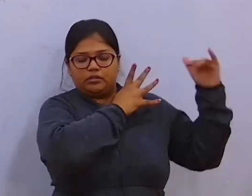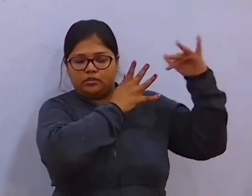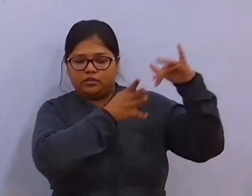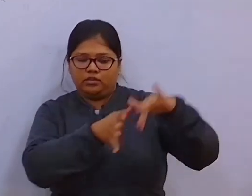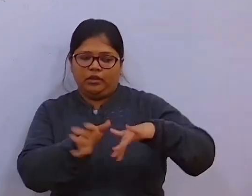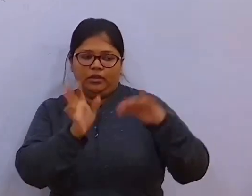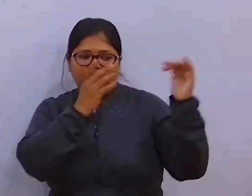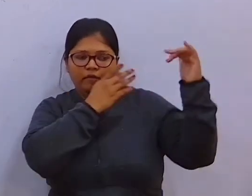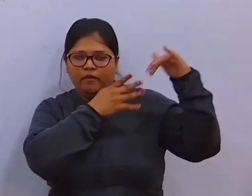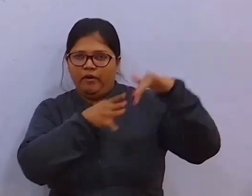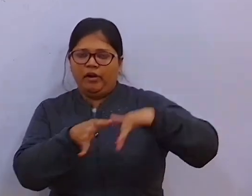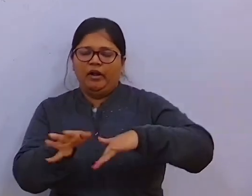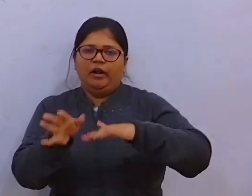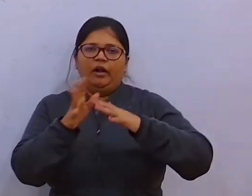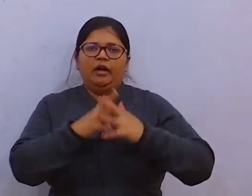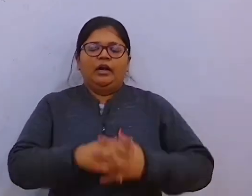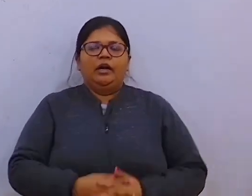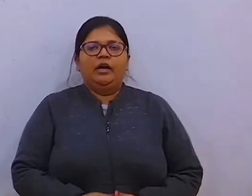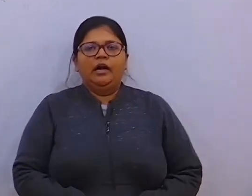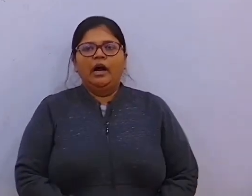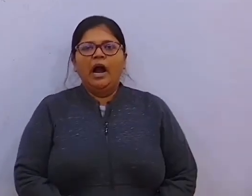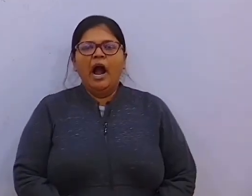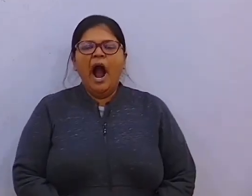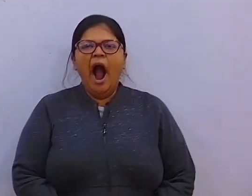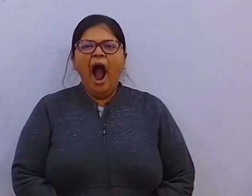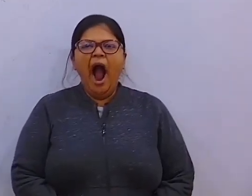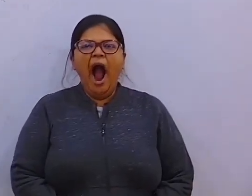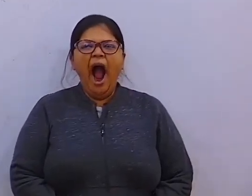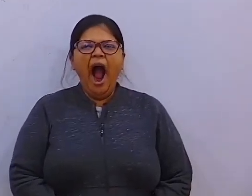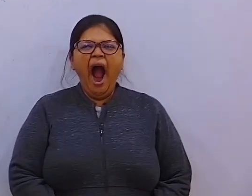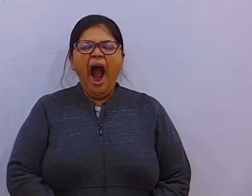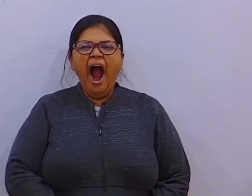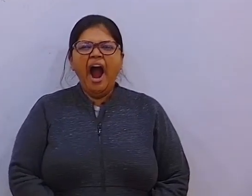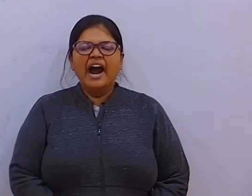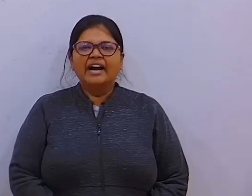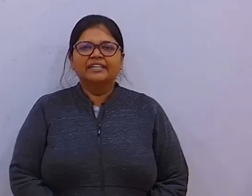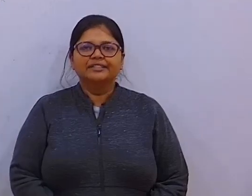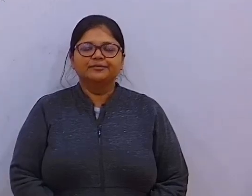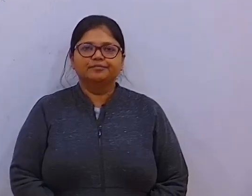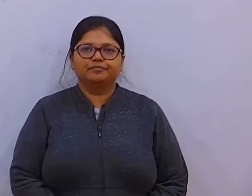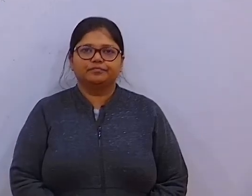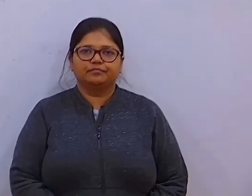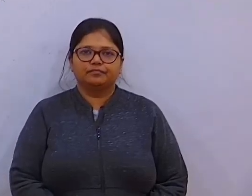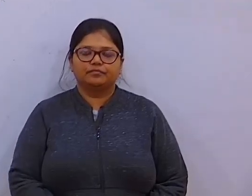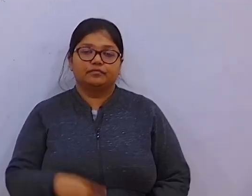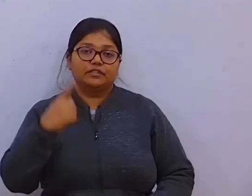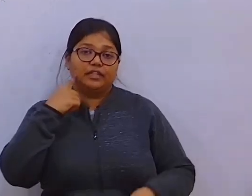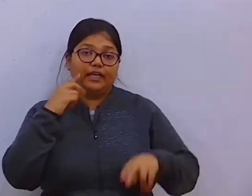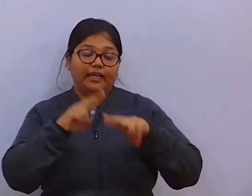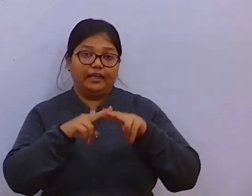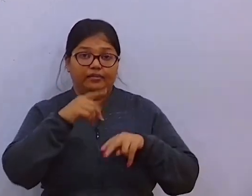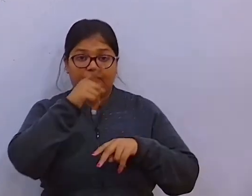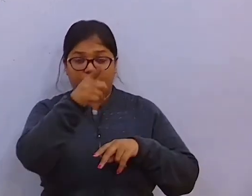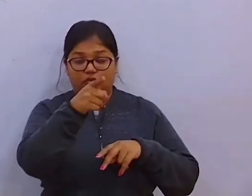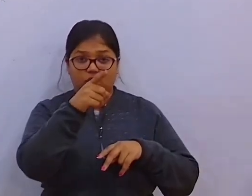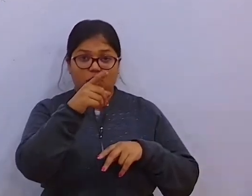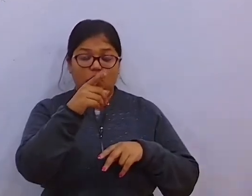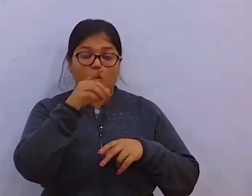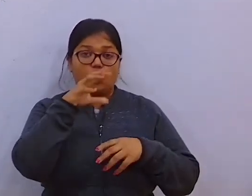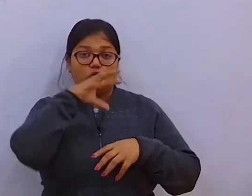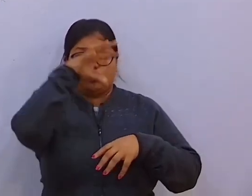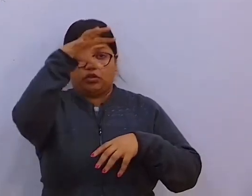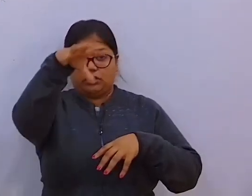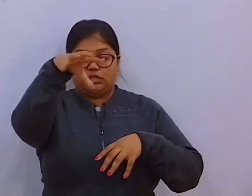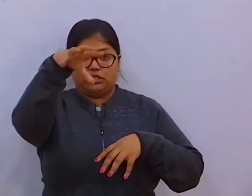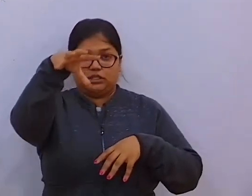साउथ ईस्ट वेस्ट, तो ये किधर से आती है? पश्चिम से आती है, पश्चिम उत्तर से आती है। कैसे आएगी?